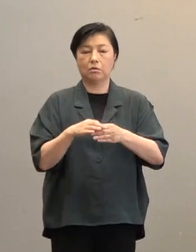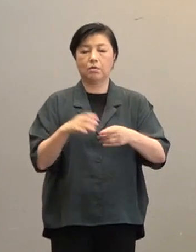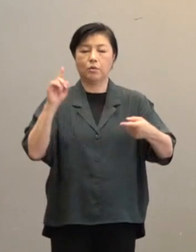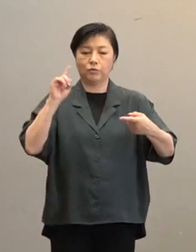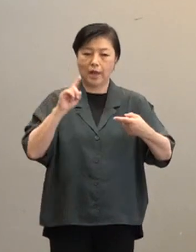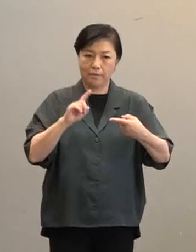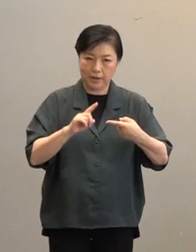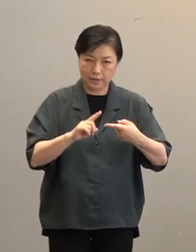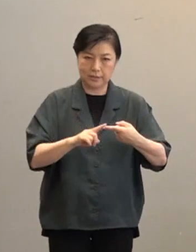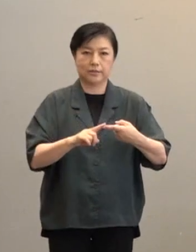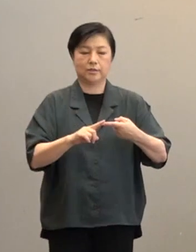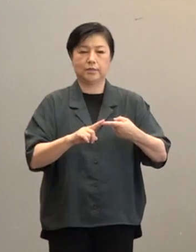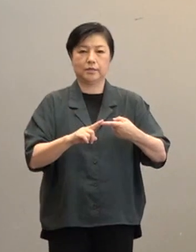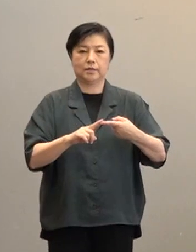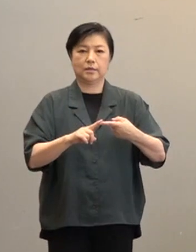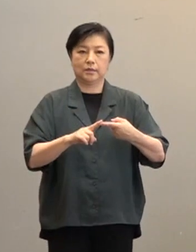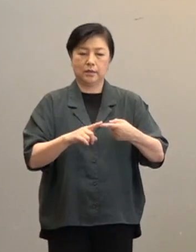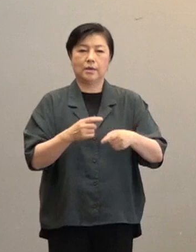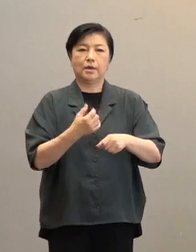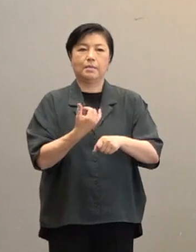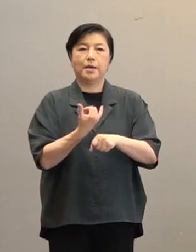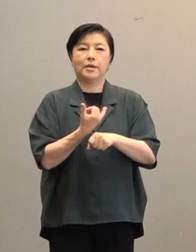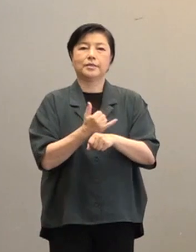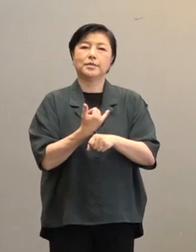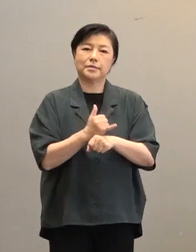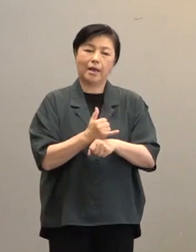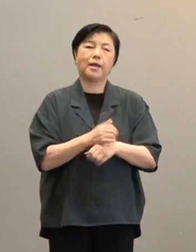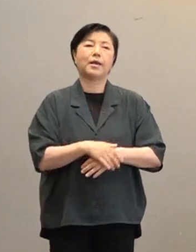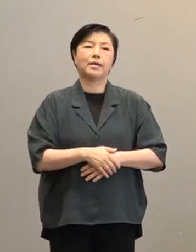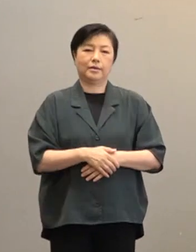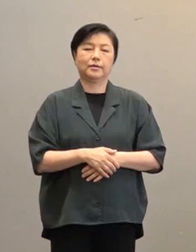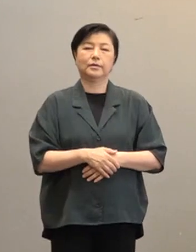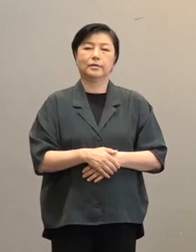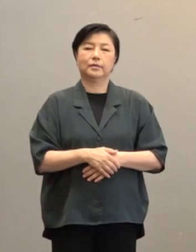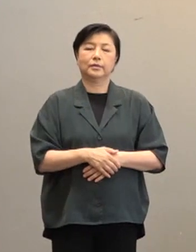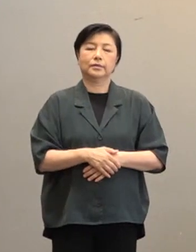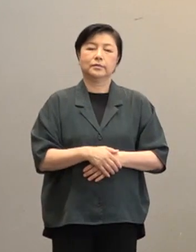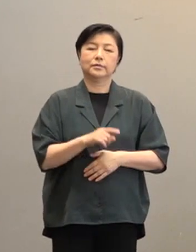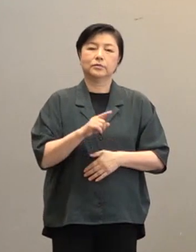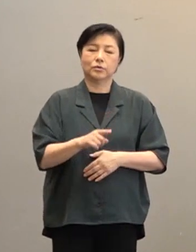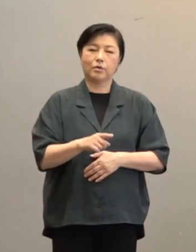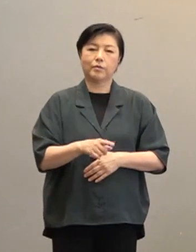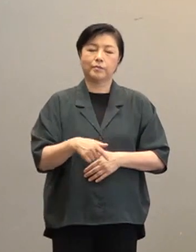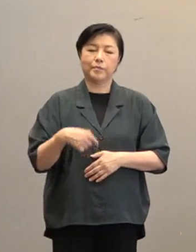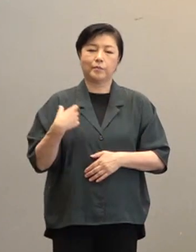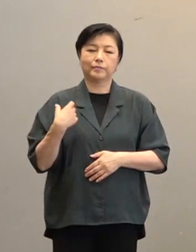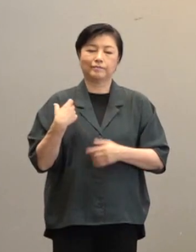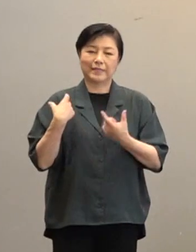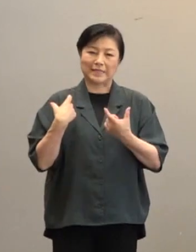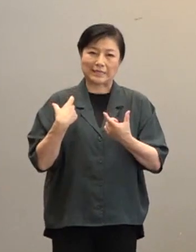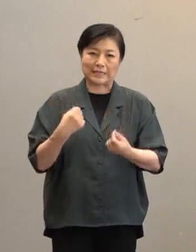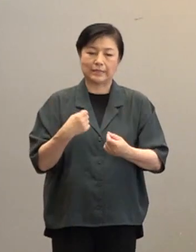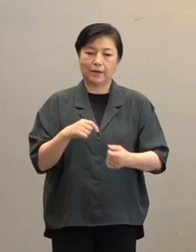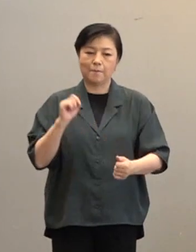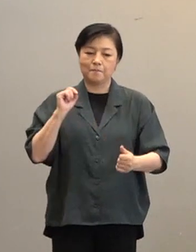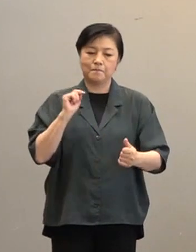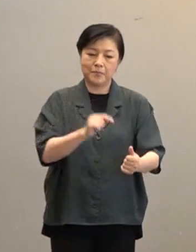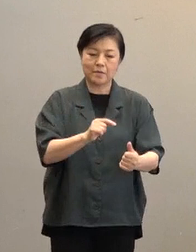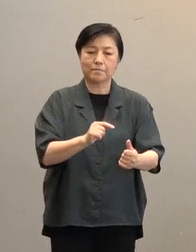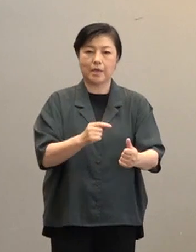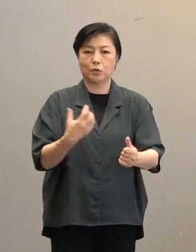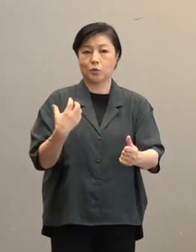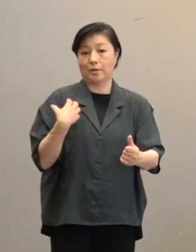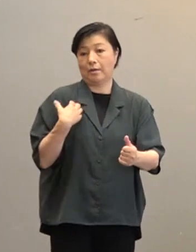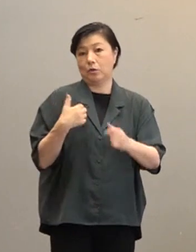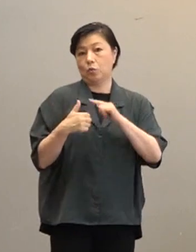しい、人材であるということをですね、しっかりとその任命権者の方が判断をされること